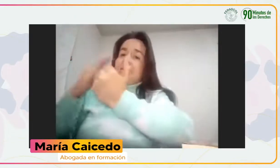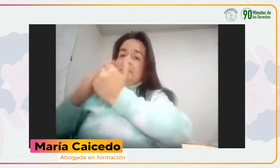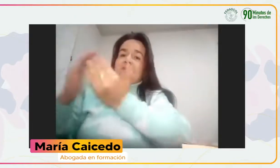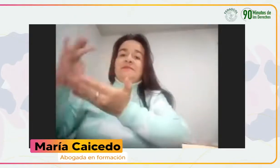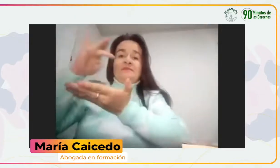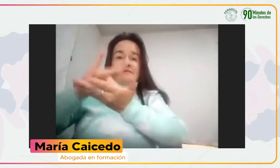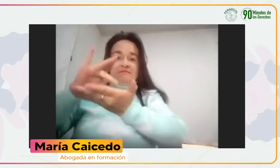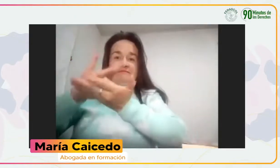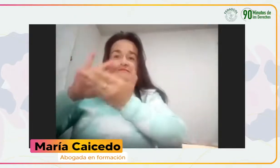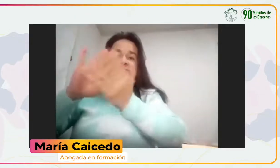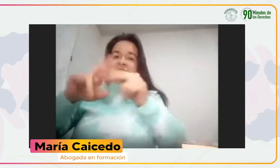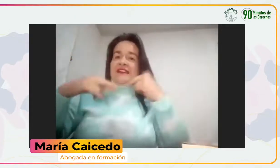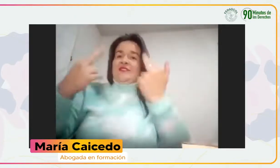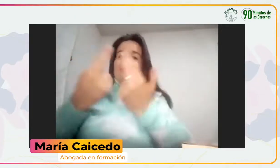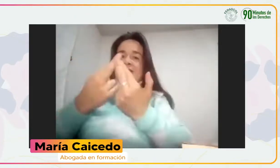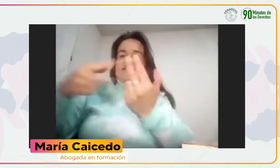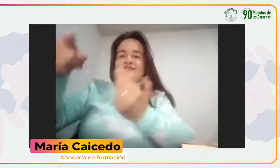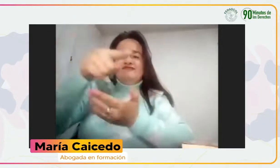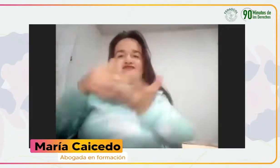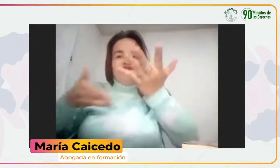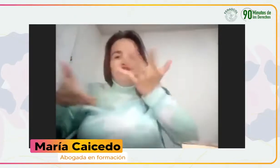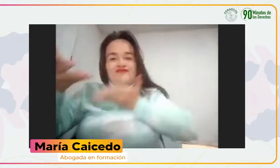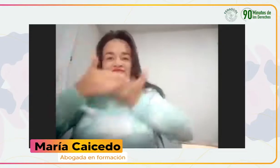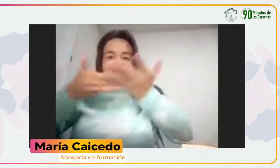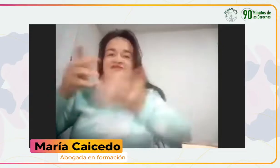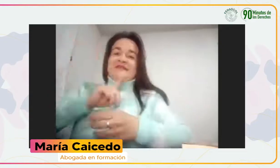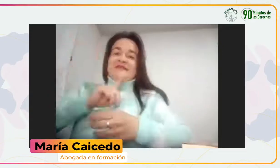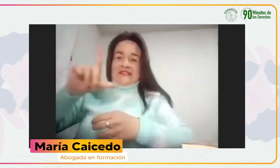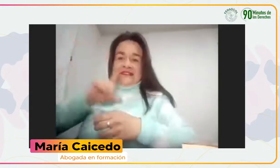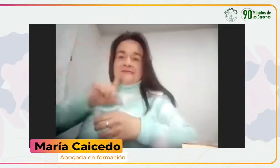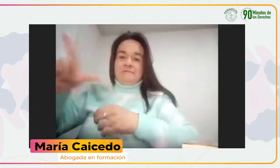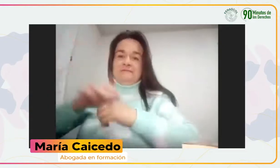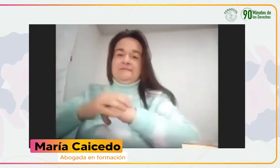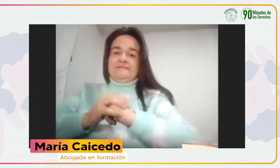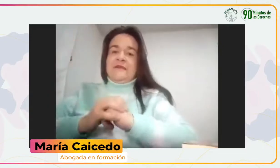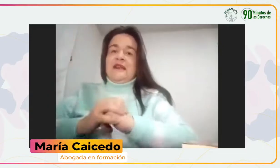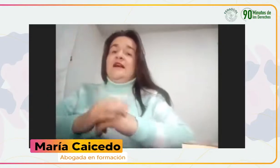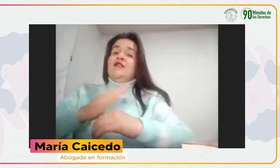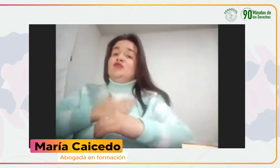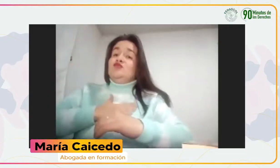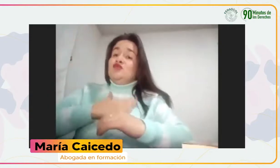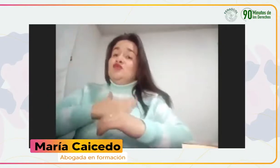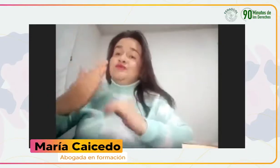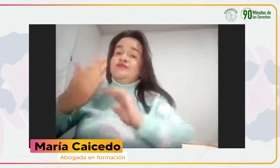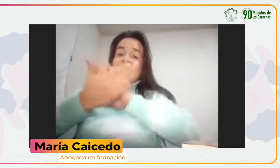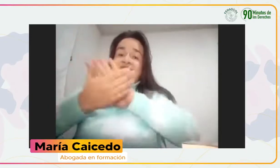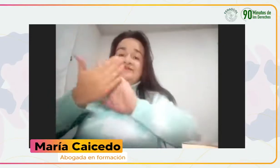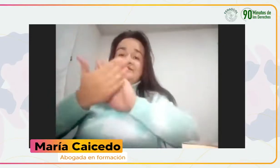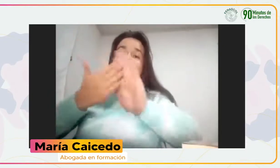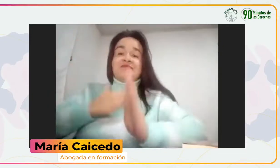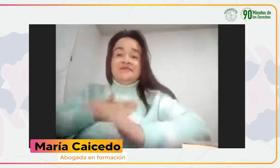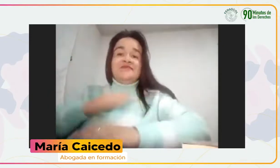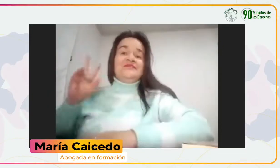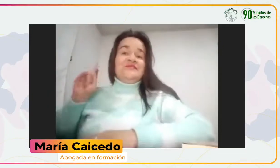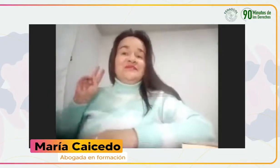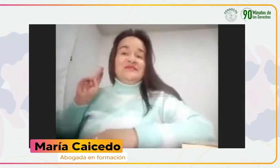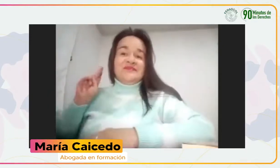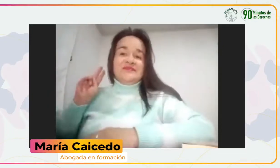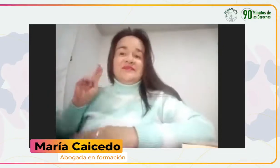este en vivo de FENASCOL. A FENASCOL quiero agradecerle la invitación a este espacio, a esta reunión tan importante de compartir saberes